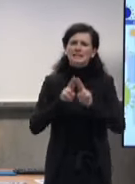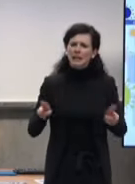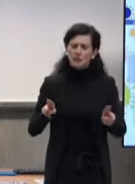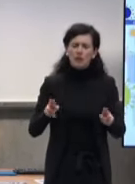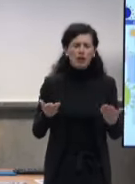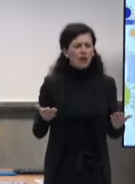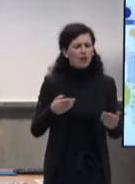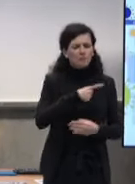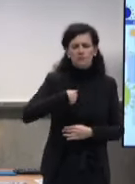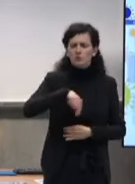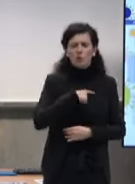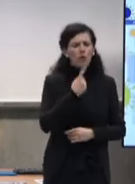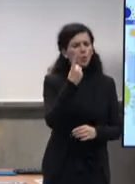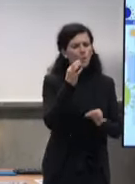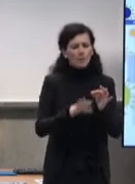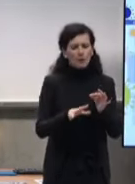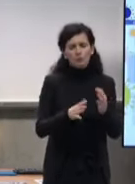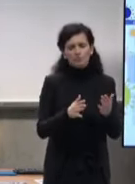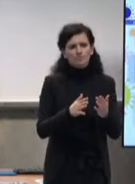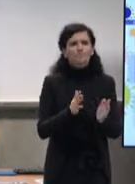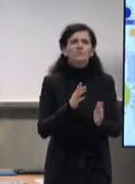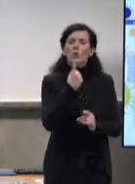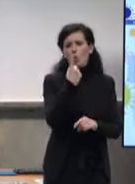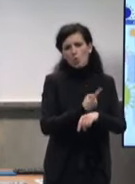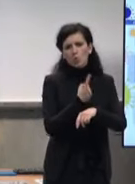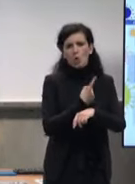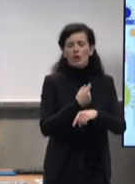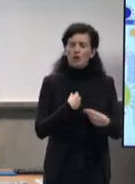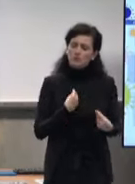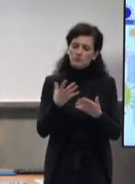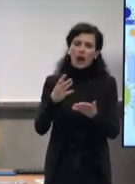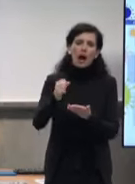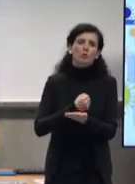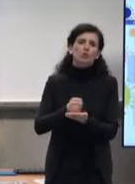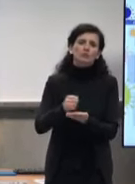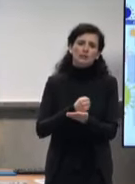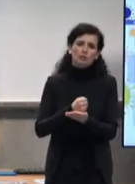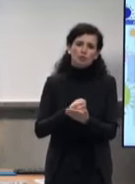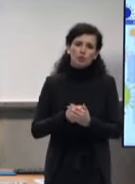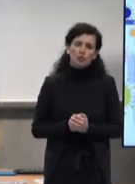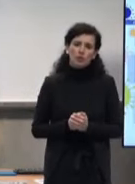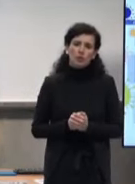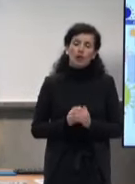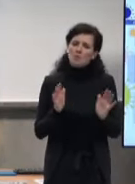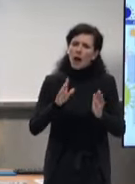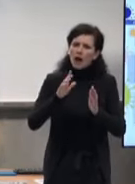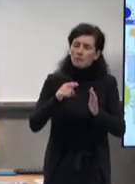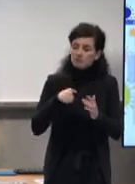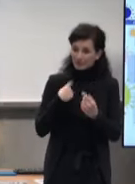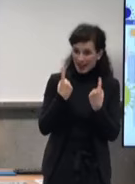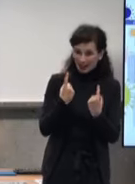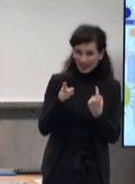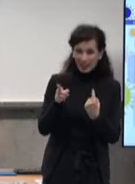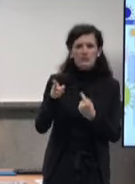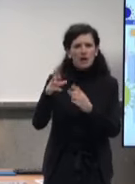minuto lasci per un'ora a rilasciare l'autorizzazione però nel frattempo il produttore può produrre